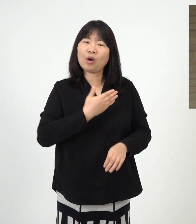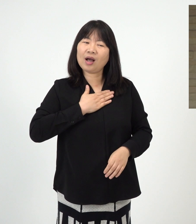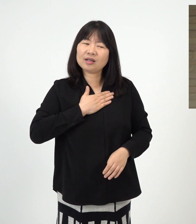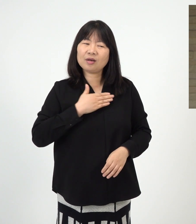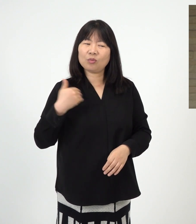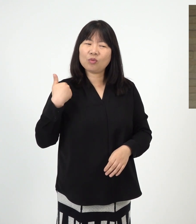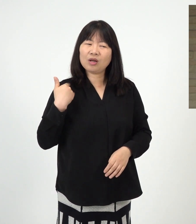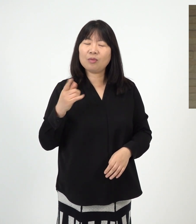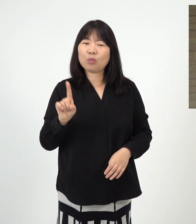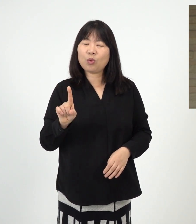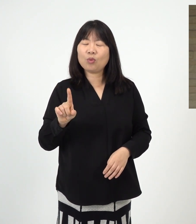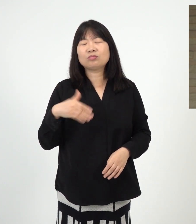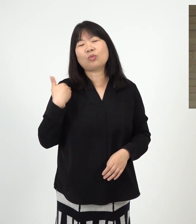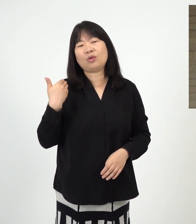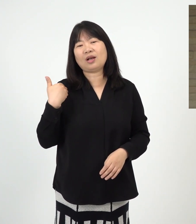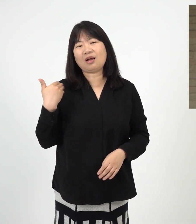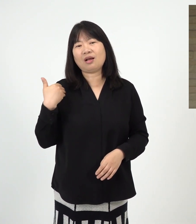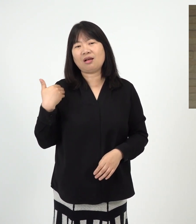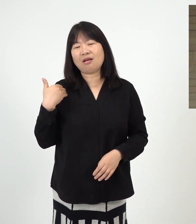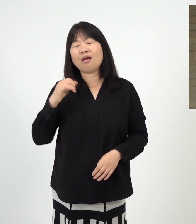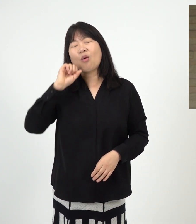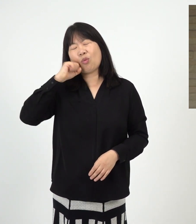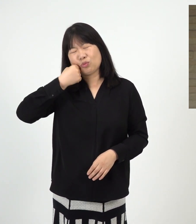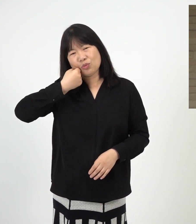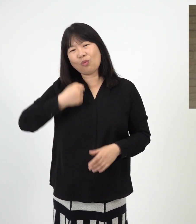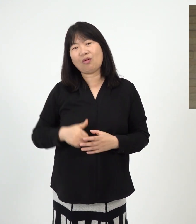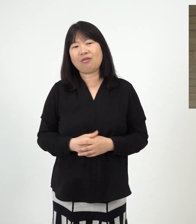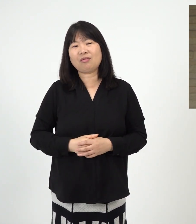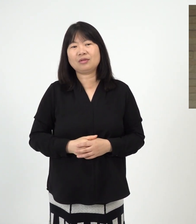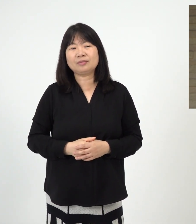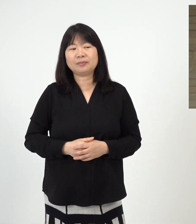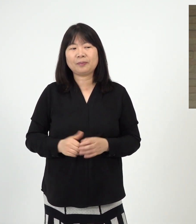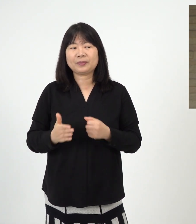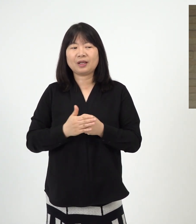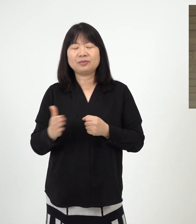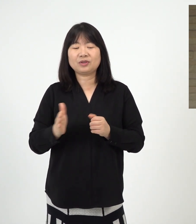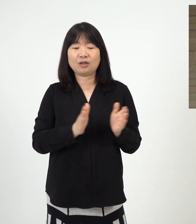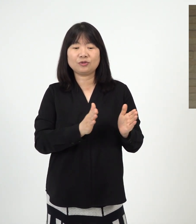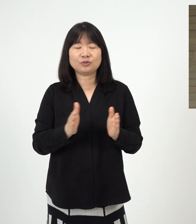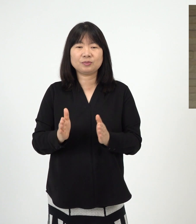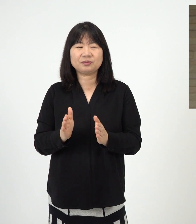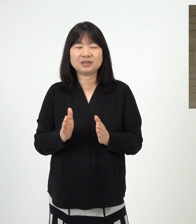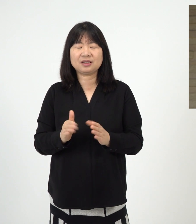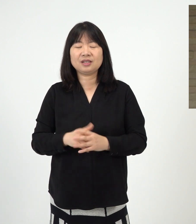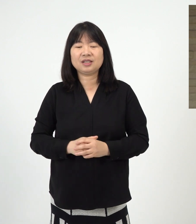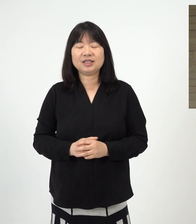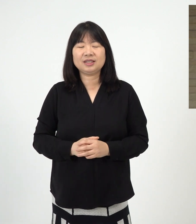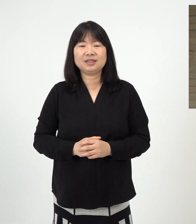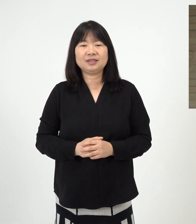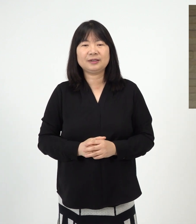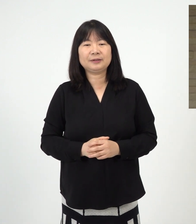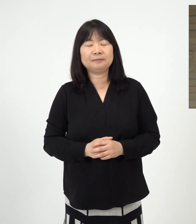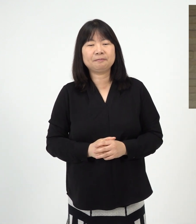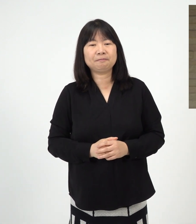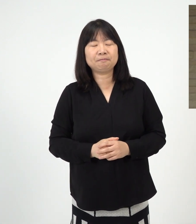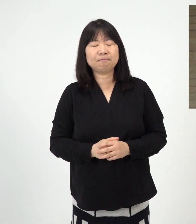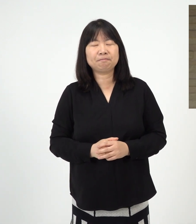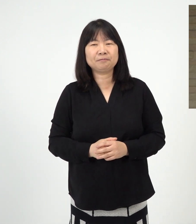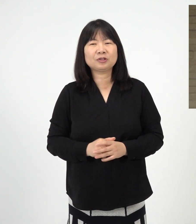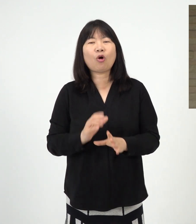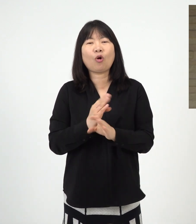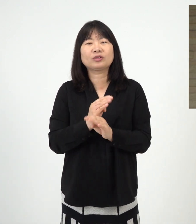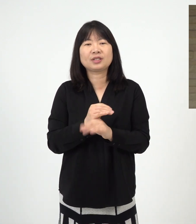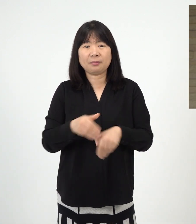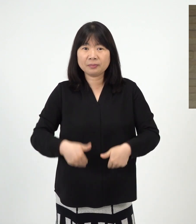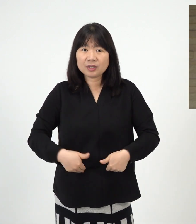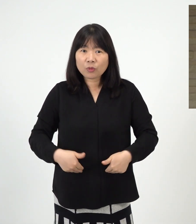몰라요? 모른다는데 어려움이 있는 거예요. 그래서 그 준비는 어떤 준비로 우리가 깨닫게